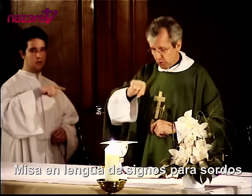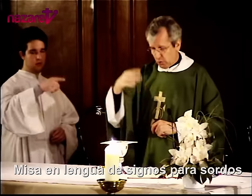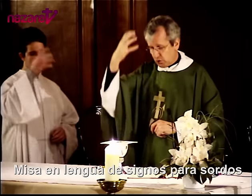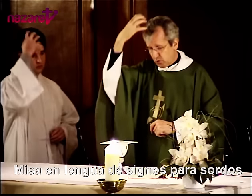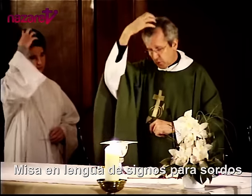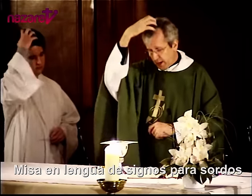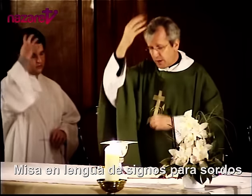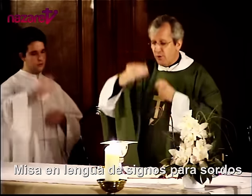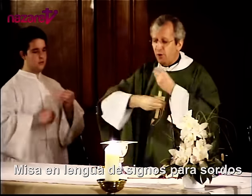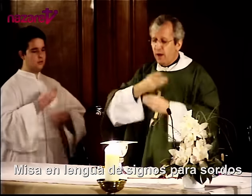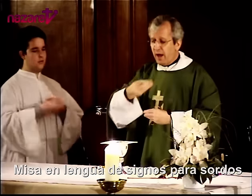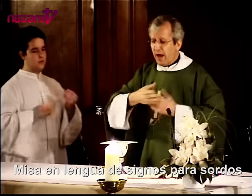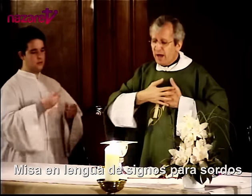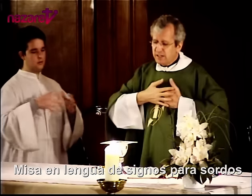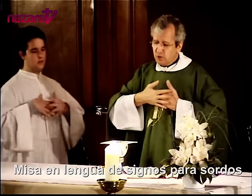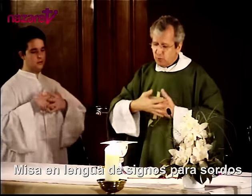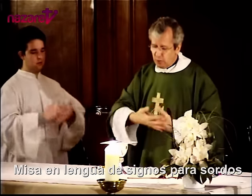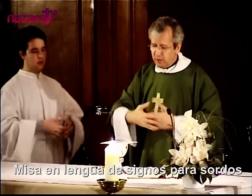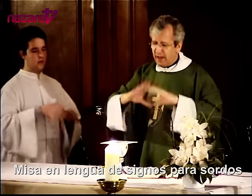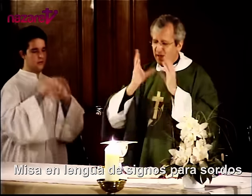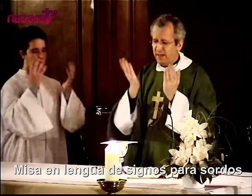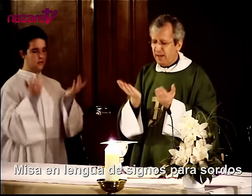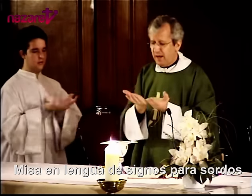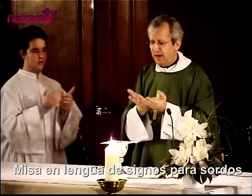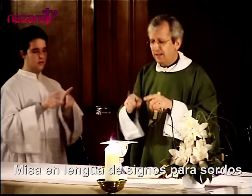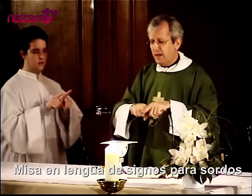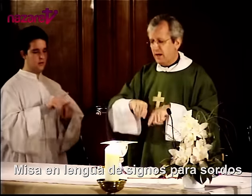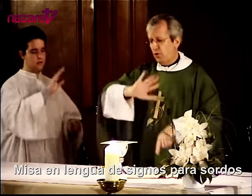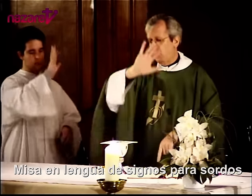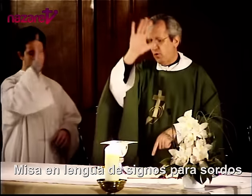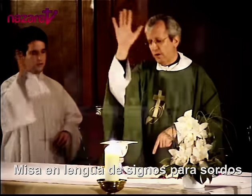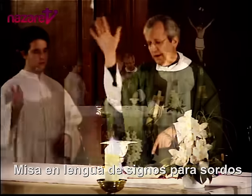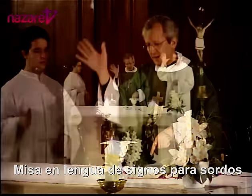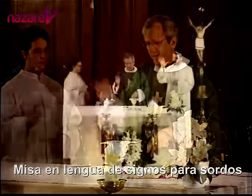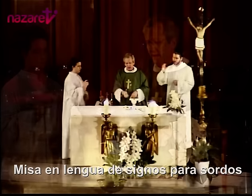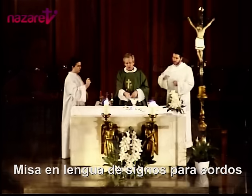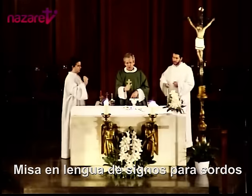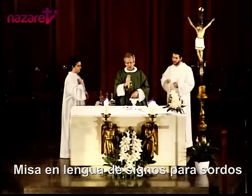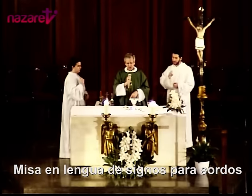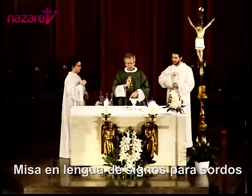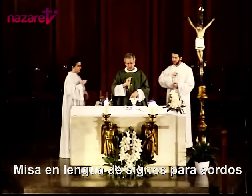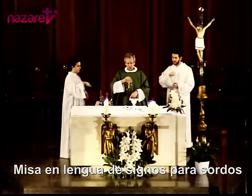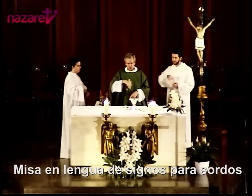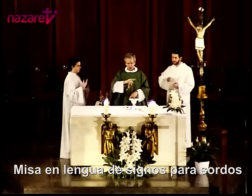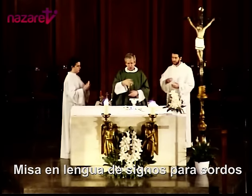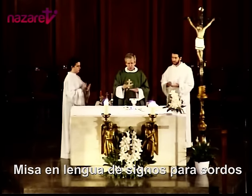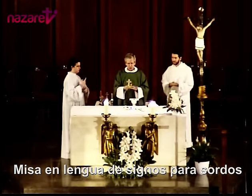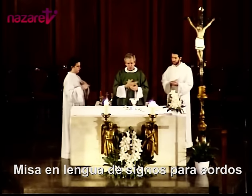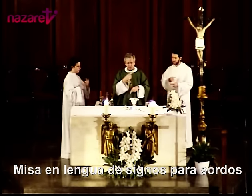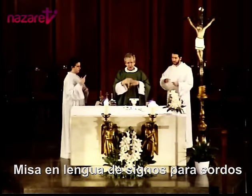nosotros tu reino, hágase tu voluntad en la tierra como en el cielo. Danos hoy nuestro pan